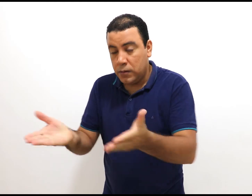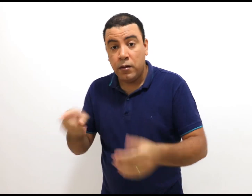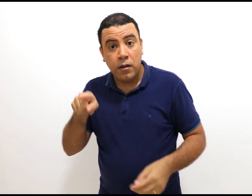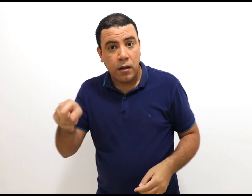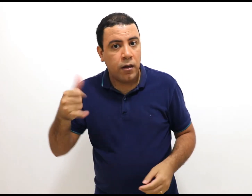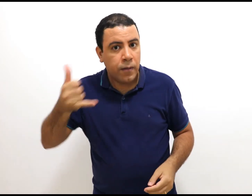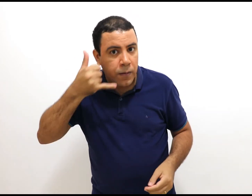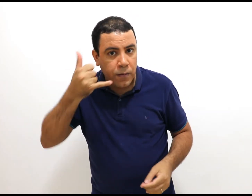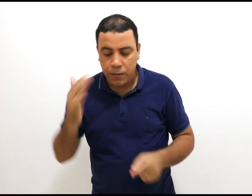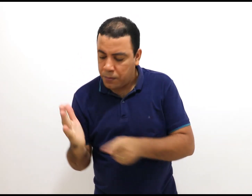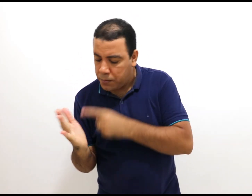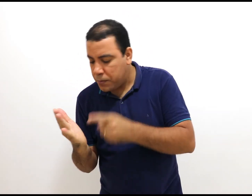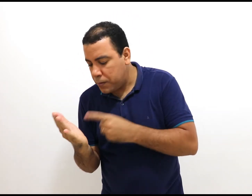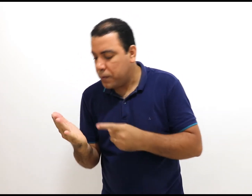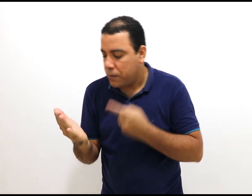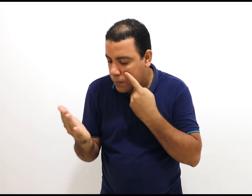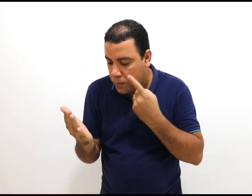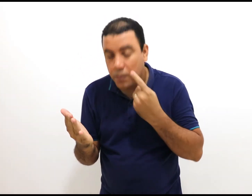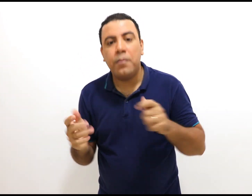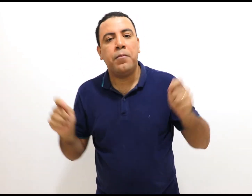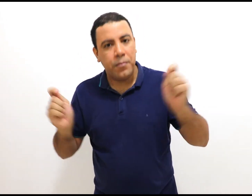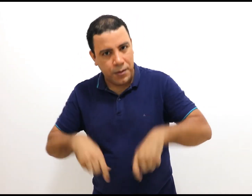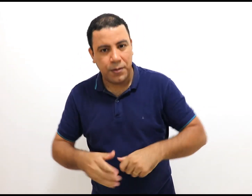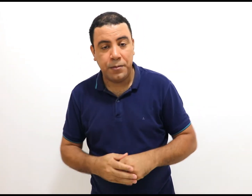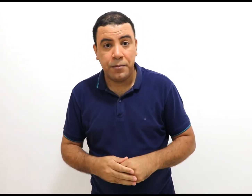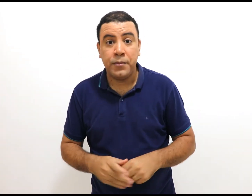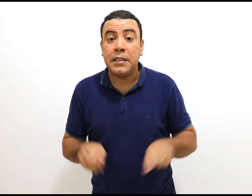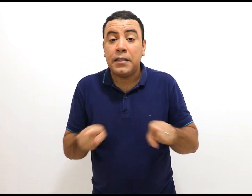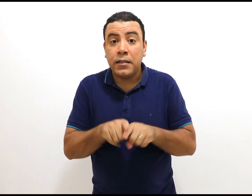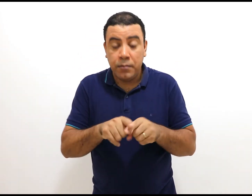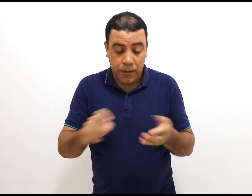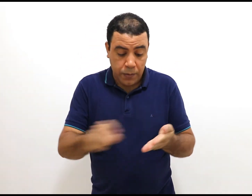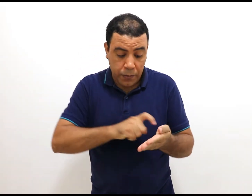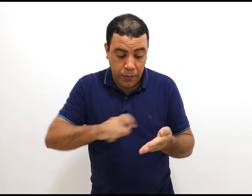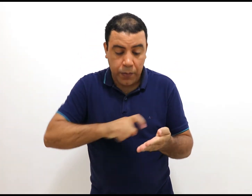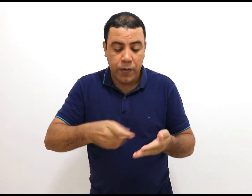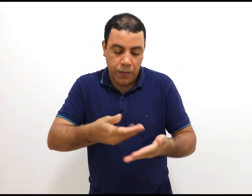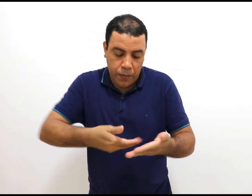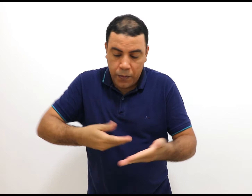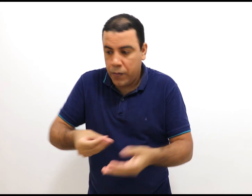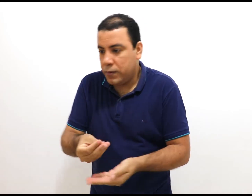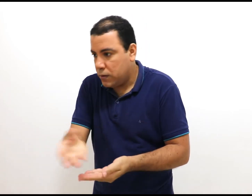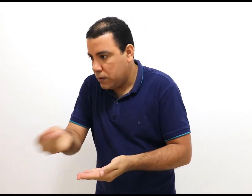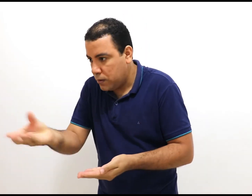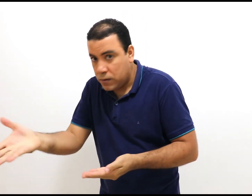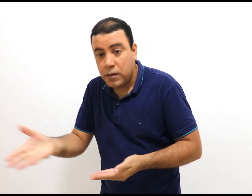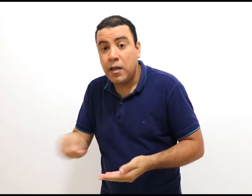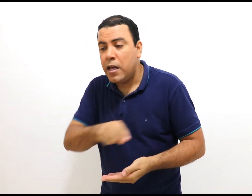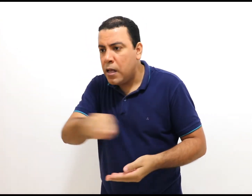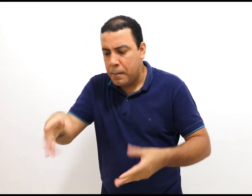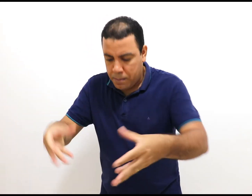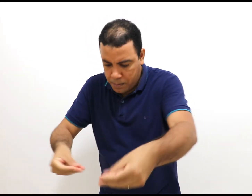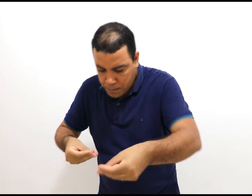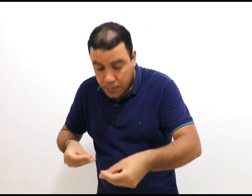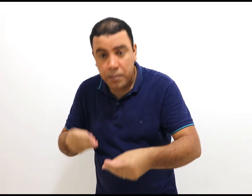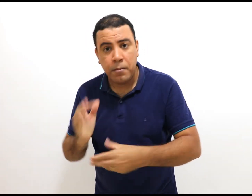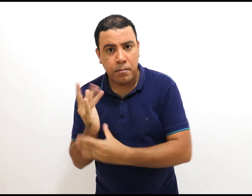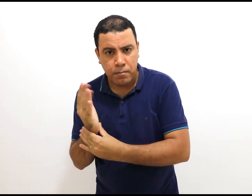ele pudesse manipular, colocando suas percepções por escrito. Foi solicitado que eles